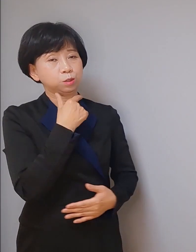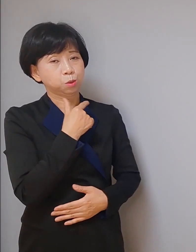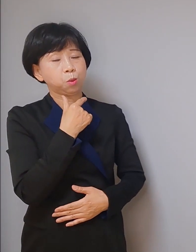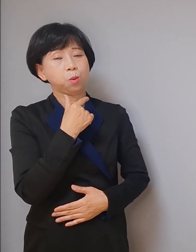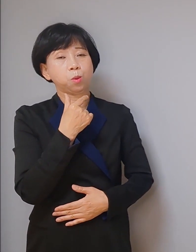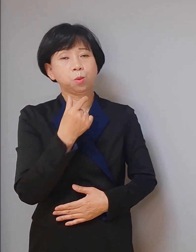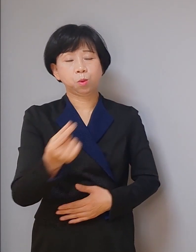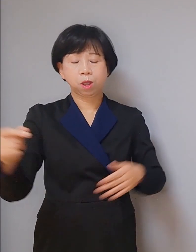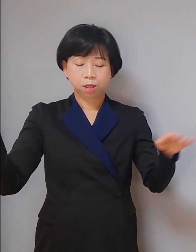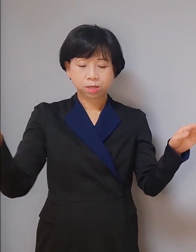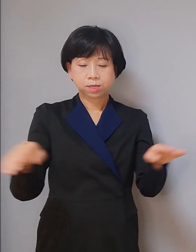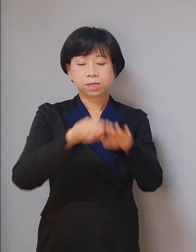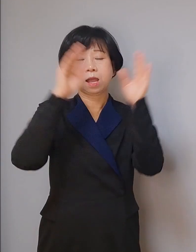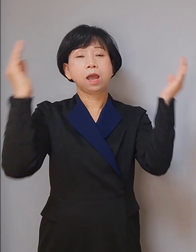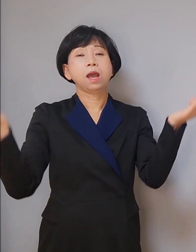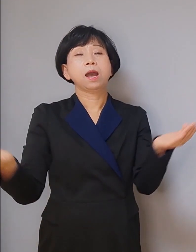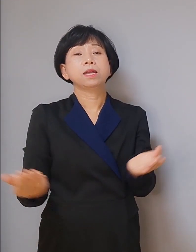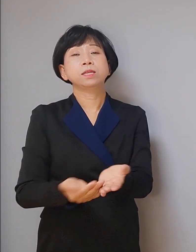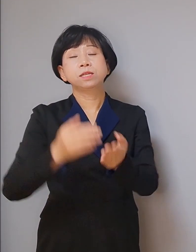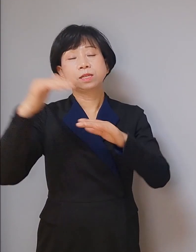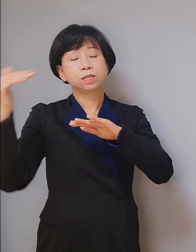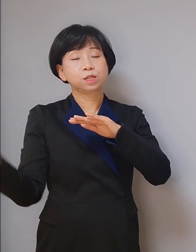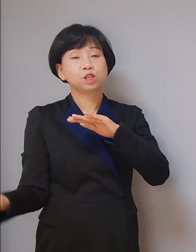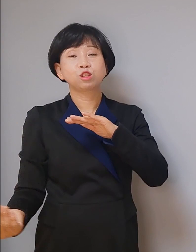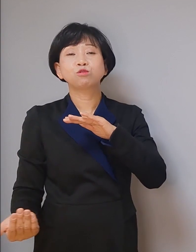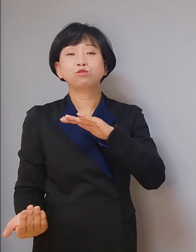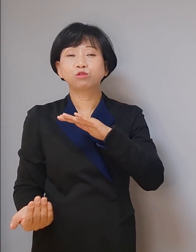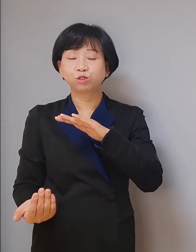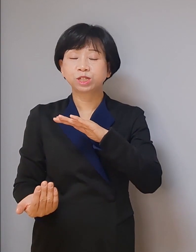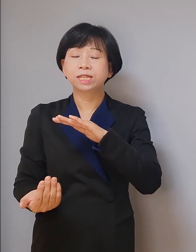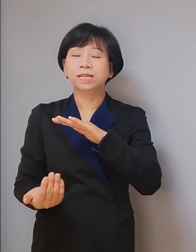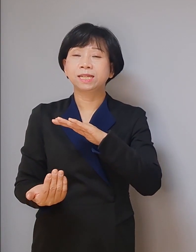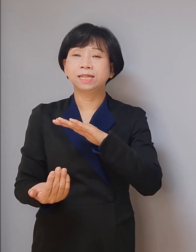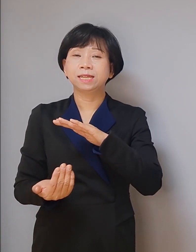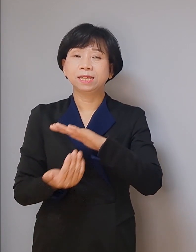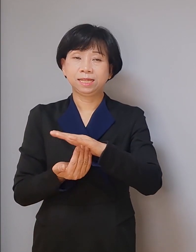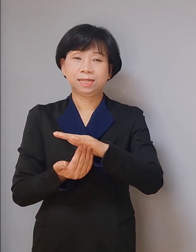내 소원 다